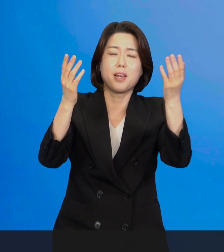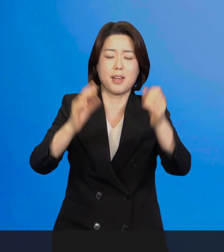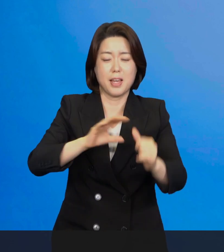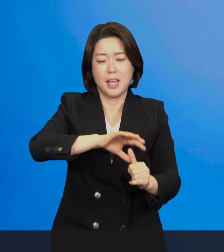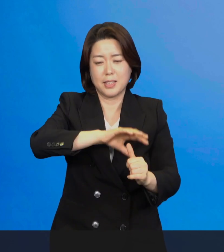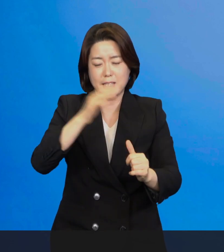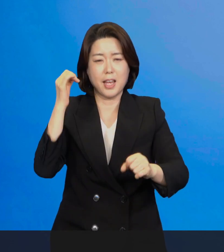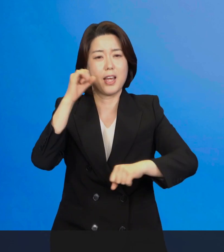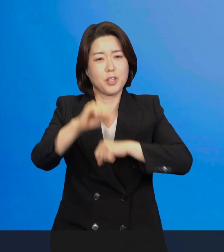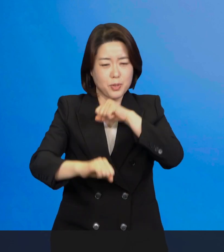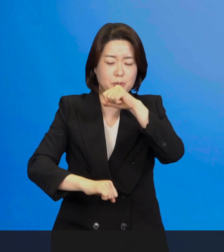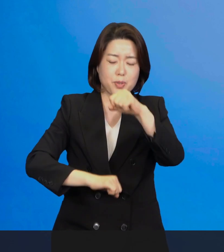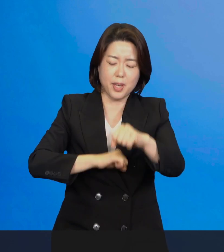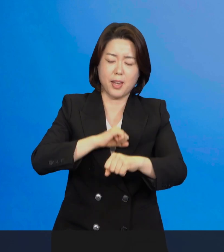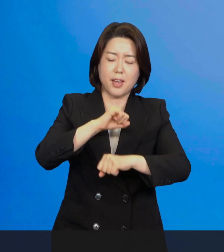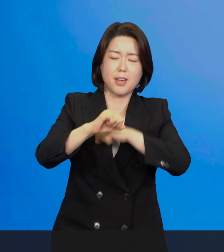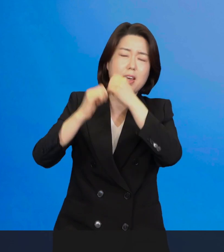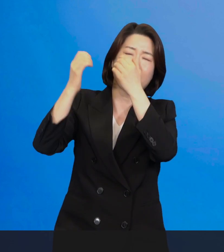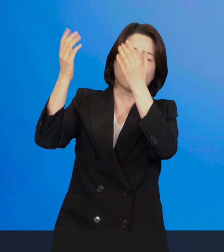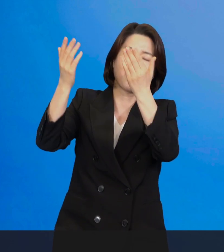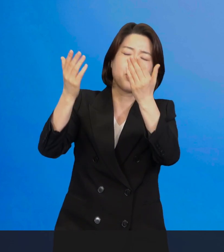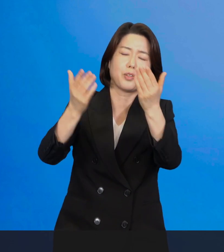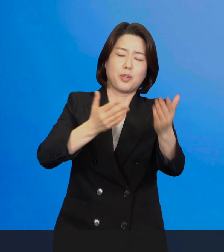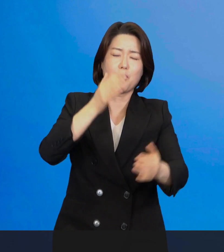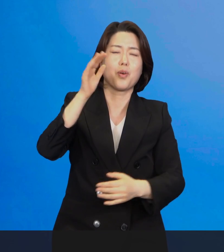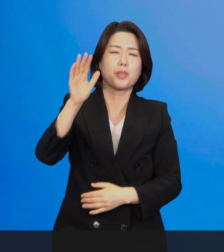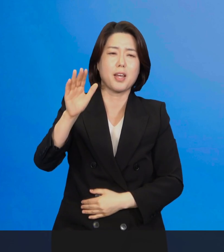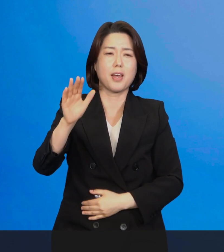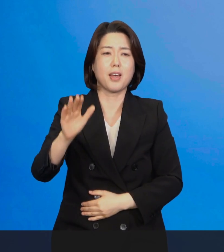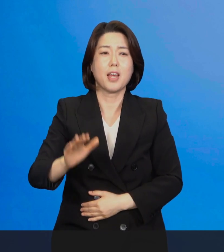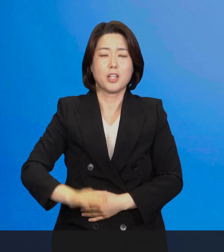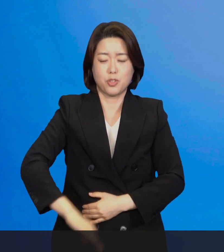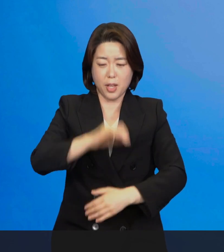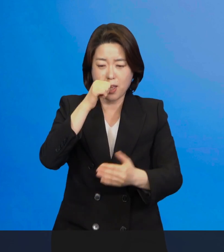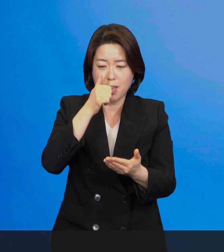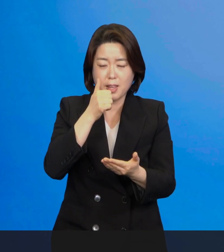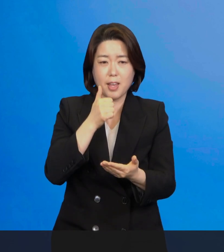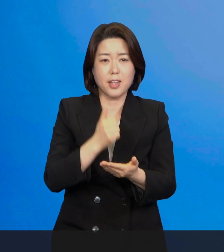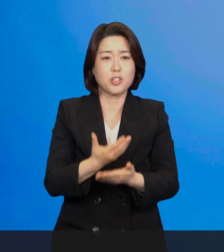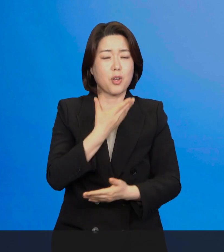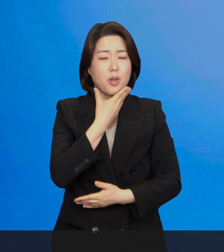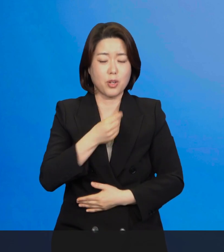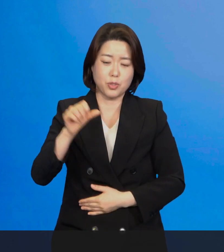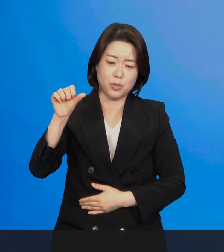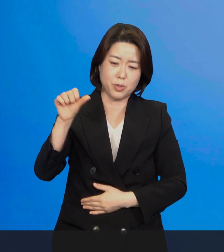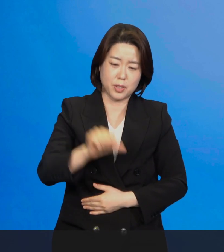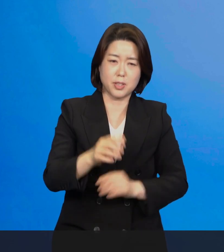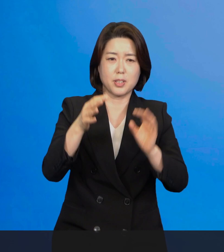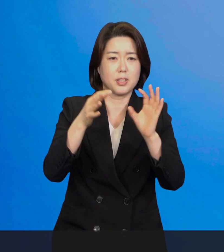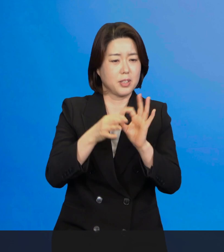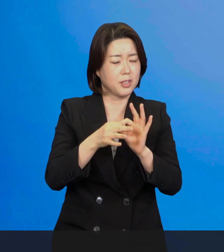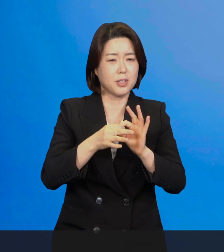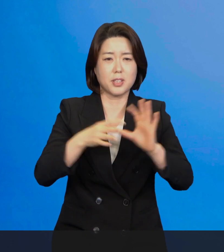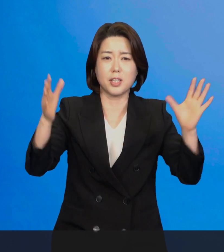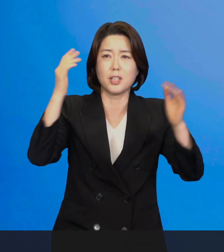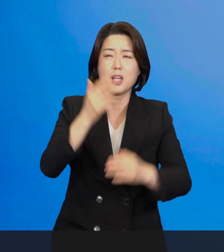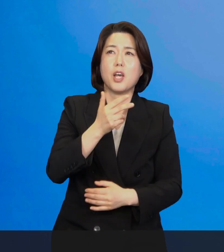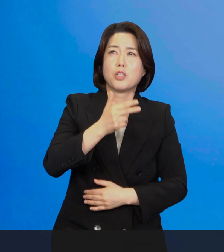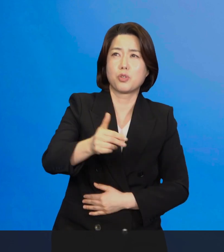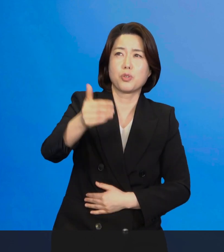할렐루야. 자유케 하셨도다. 죄의 저주